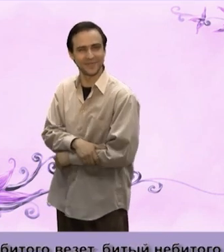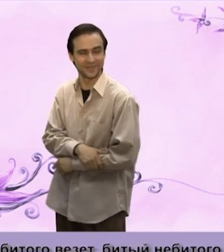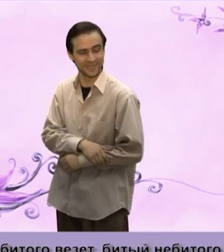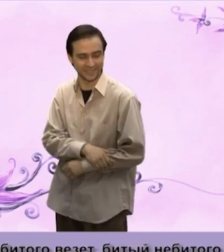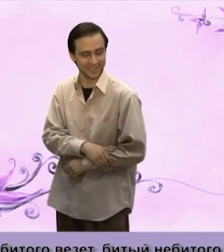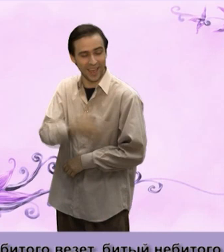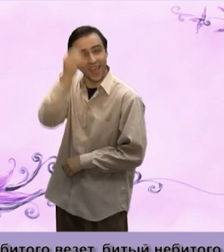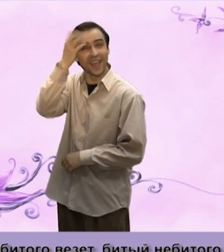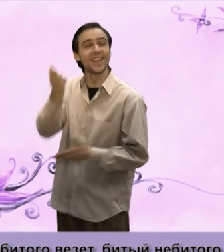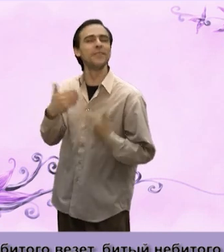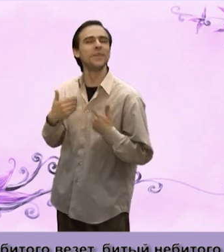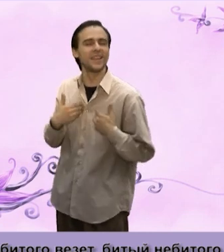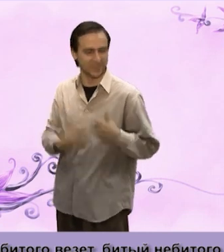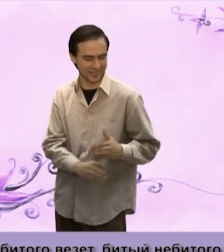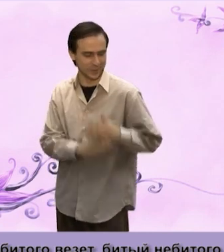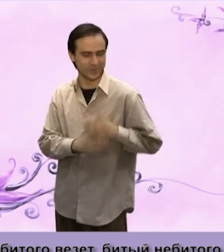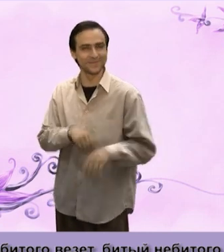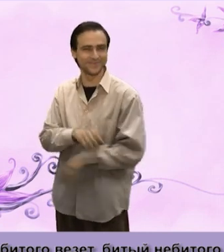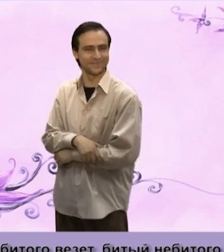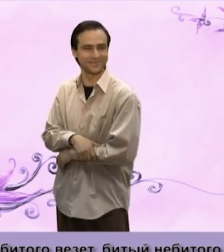«Битый не битого везет.